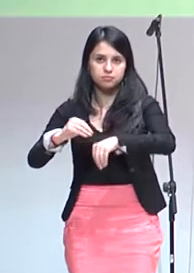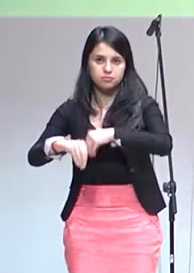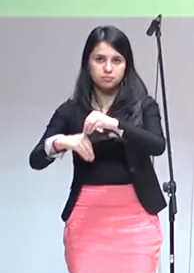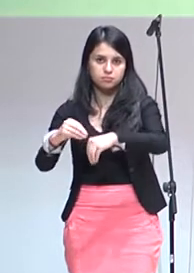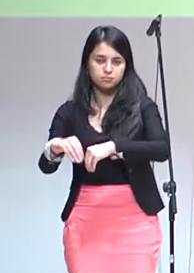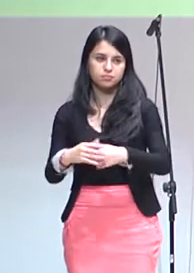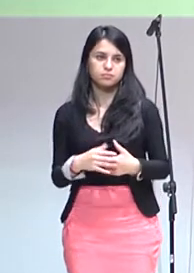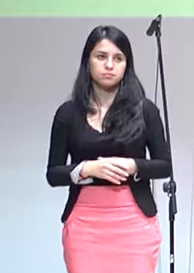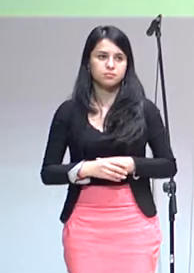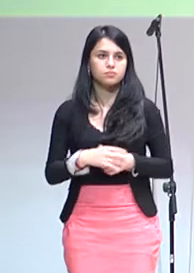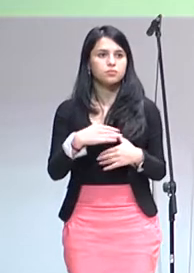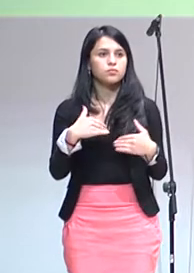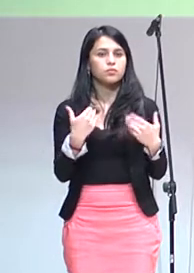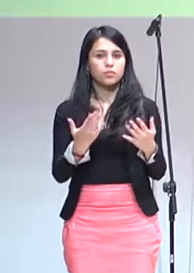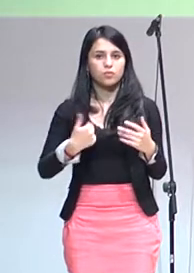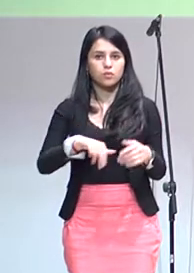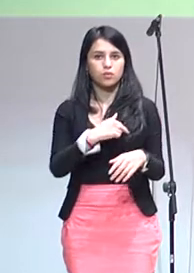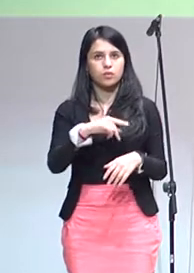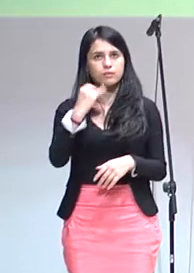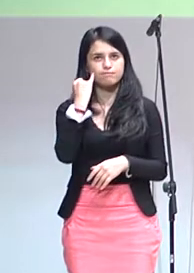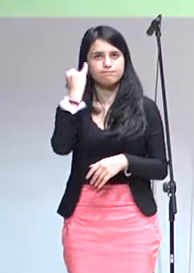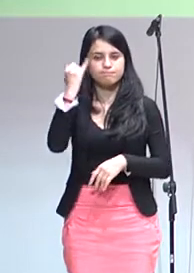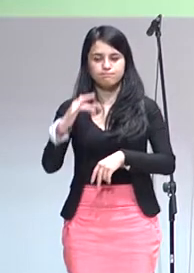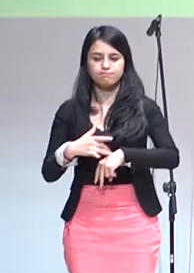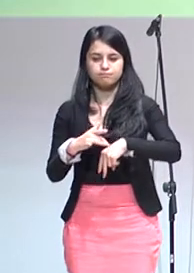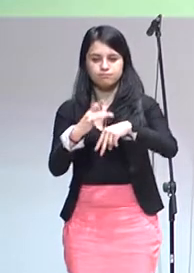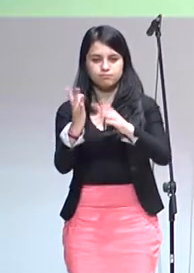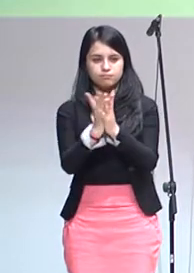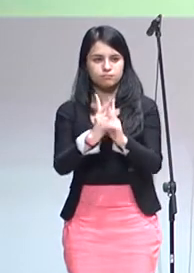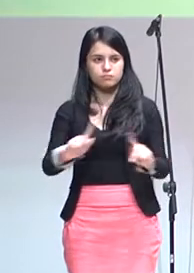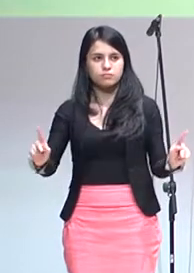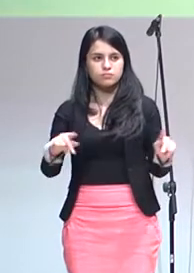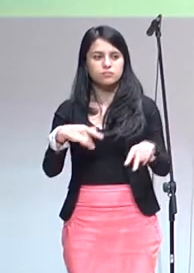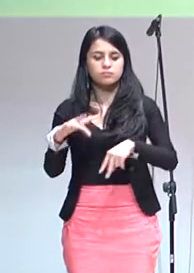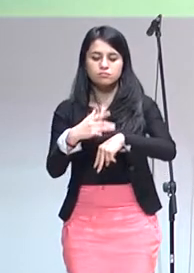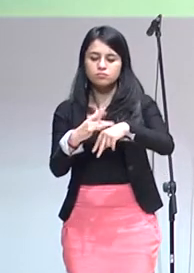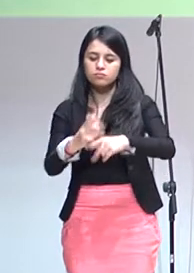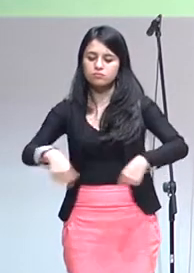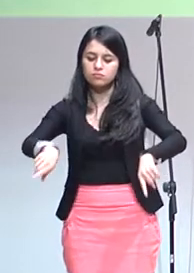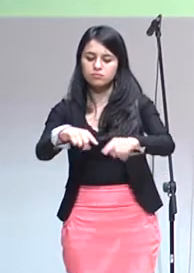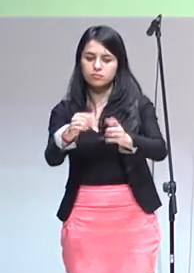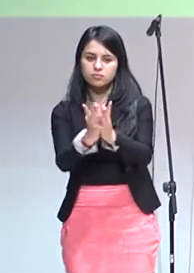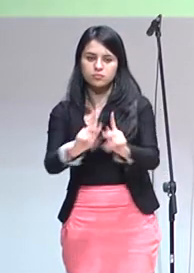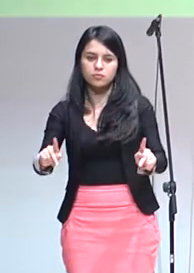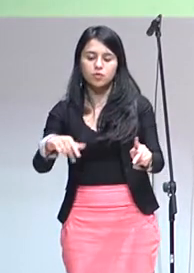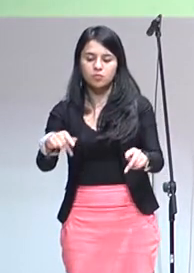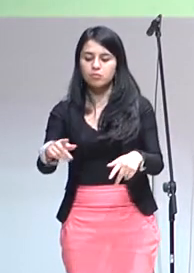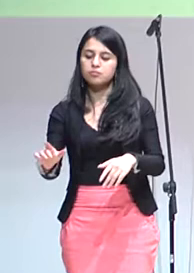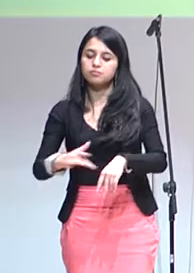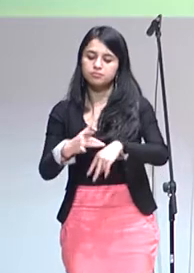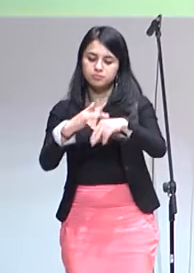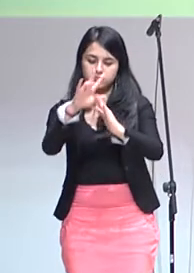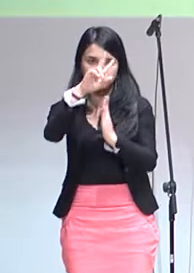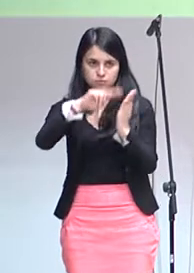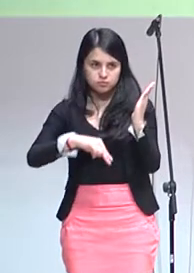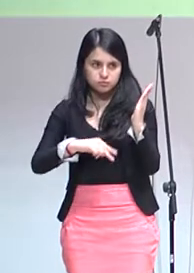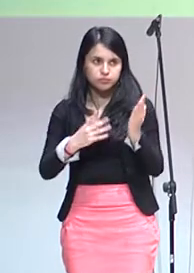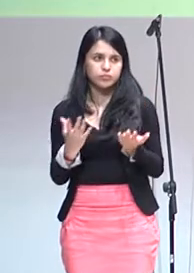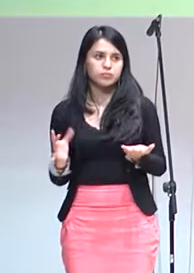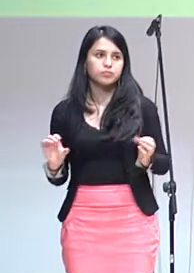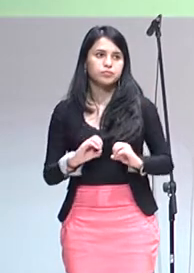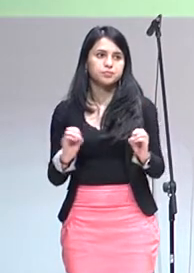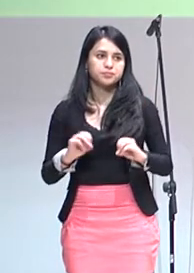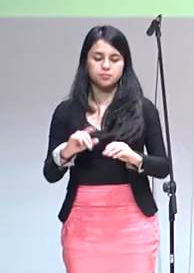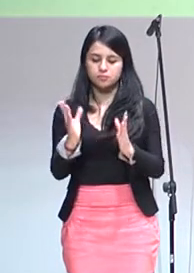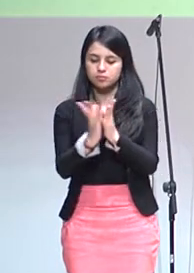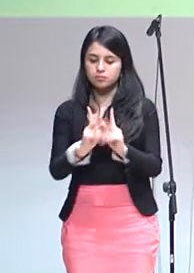¿cómo motivábamos a los chicos a desarrollar esos niveles de lectura? ¿Cómo motivábamos